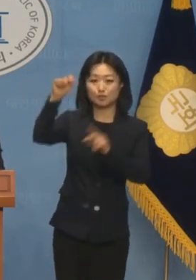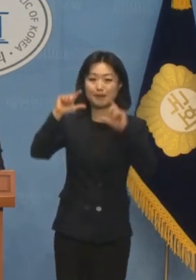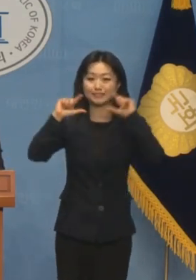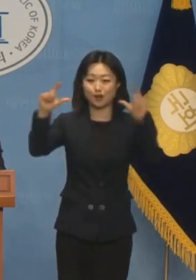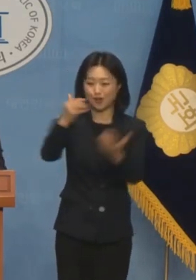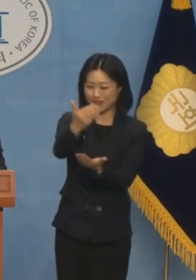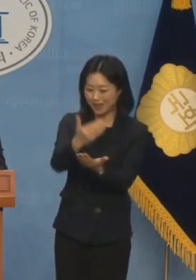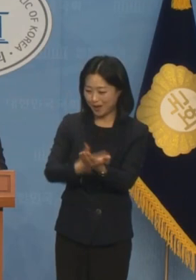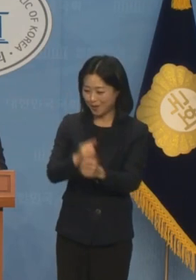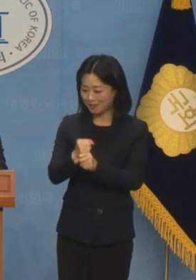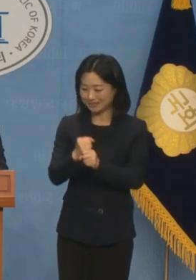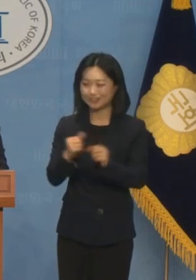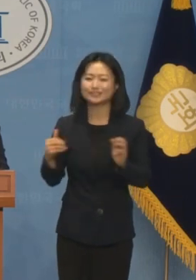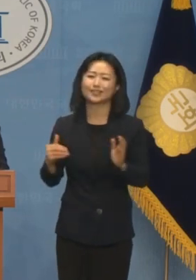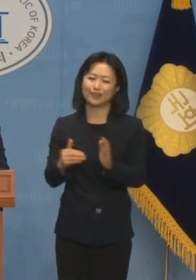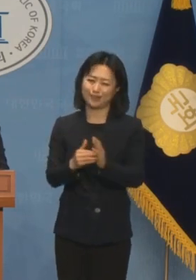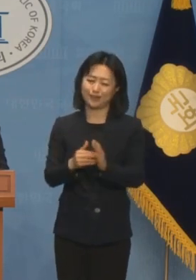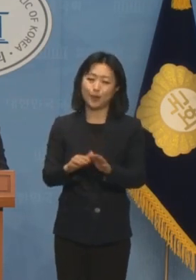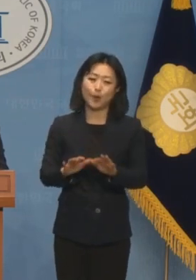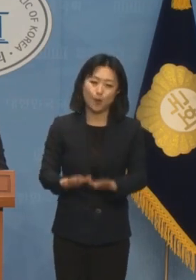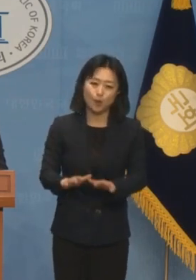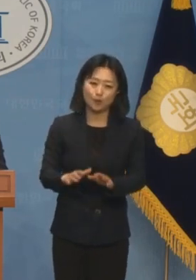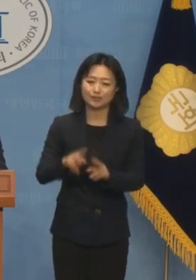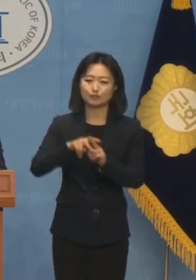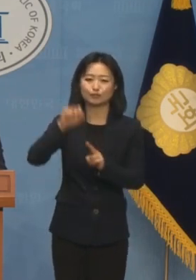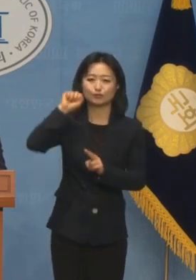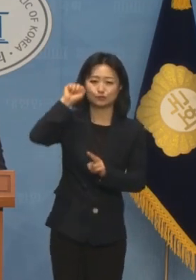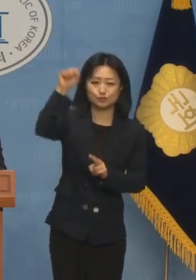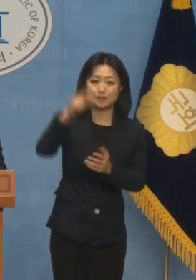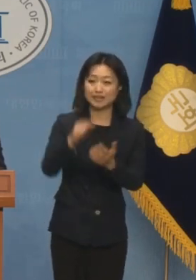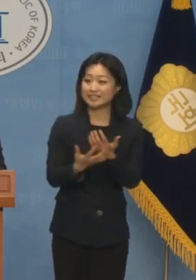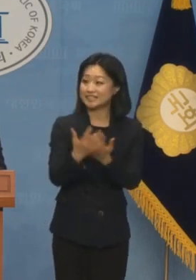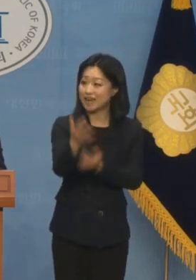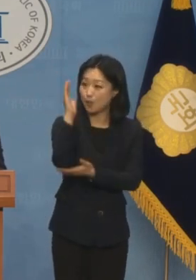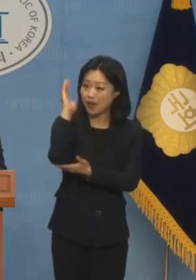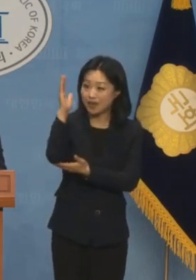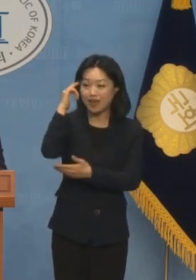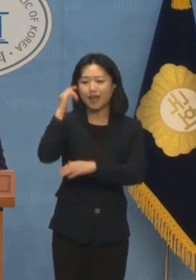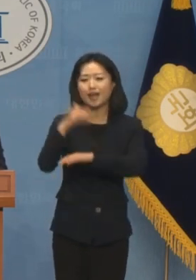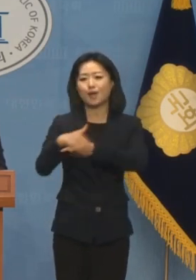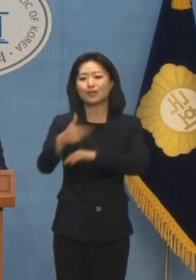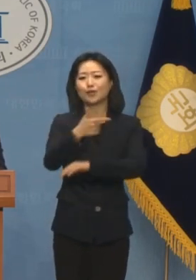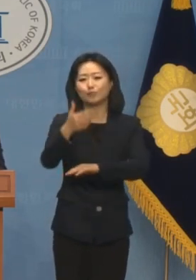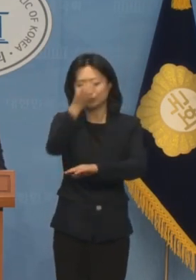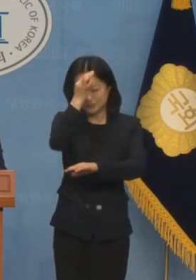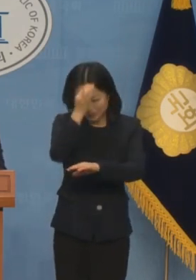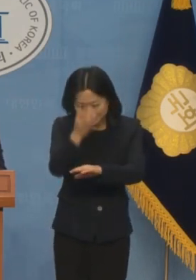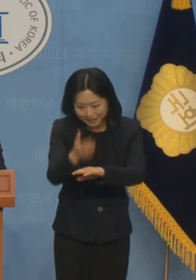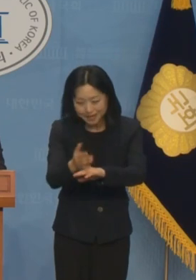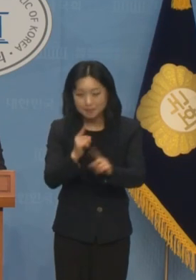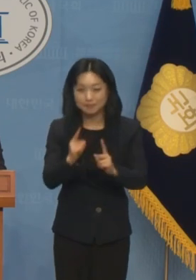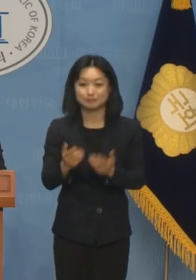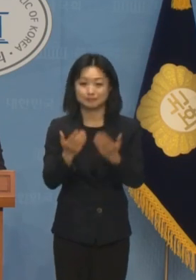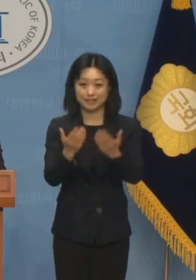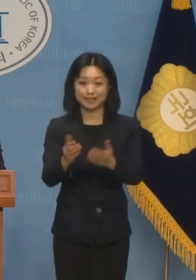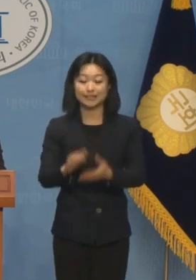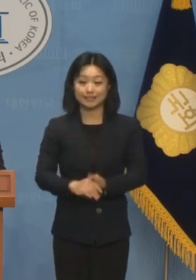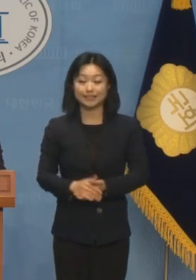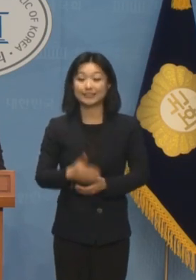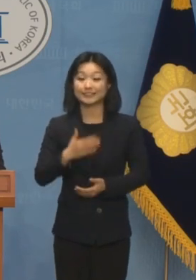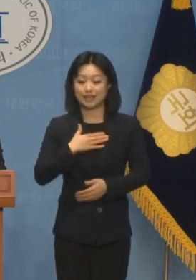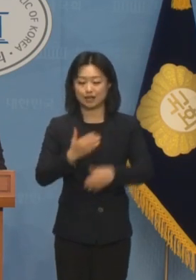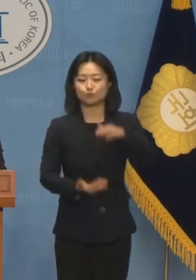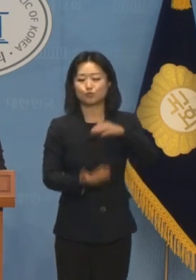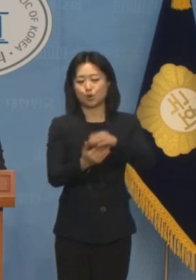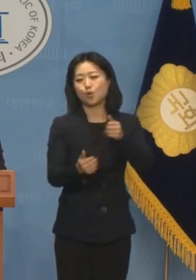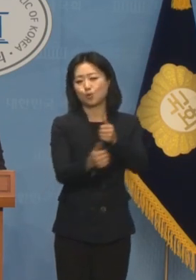선언문까지 다 만들어서 오늘 출마 기자회견을 여러분께 알려드렸는데 죄송하다는 말씀 드리겠습니다. 제가 최고위